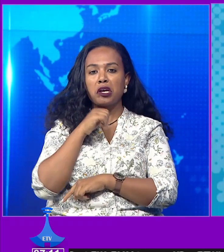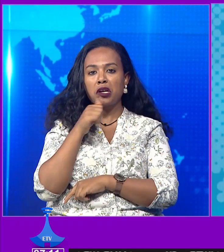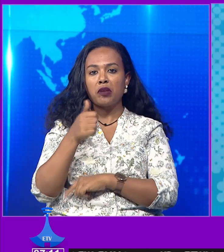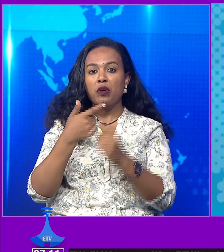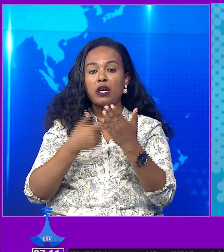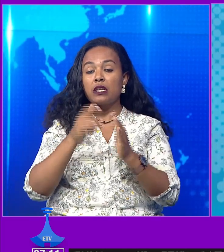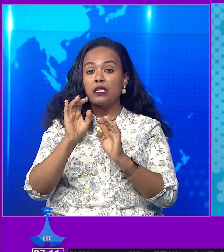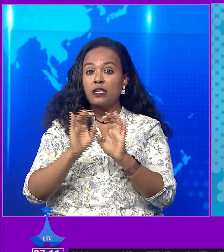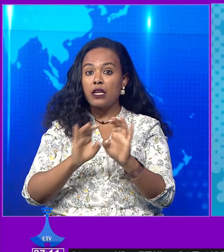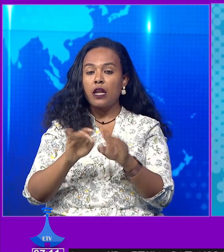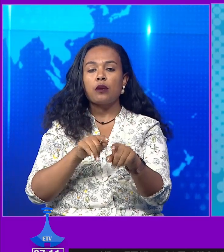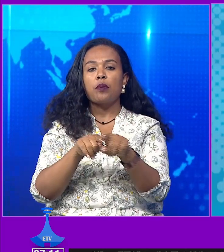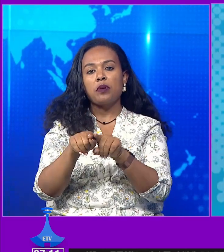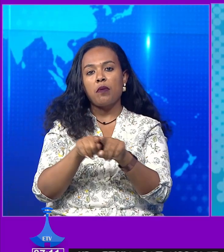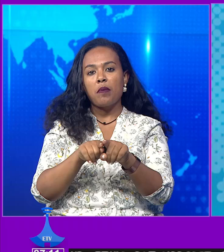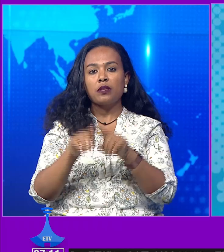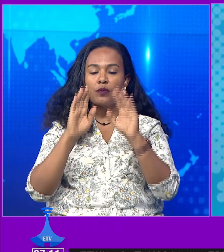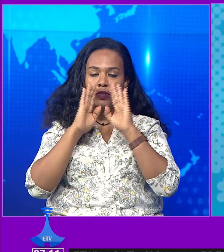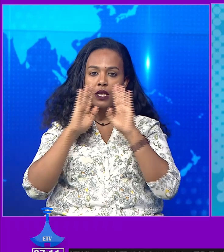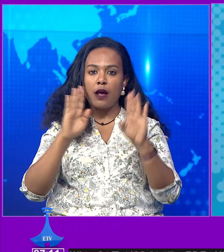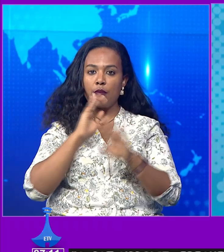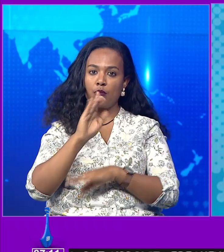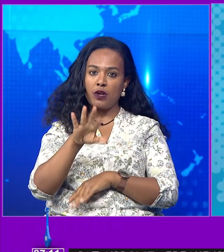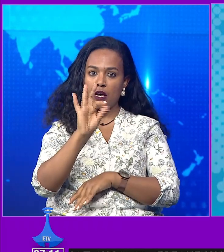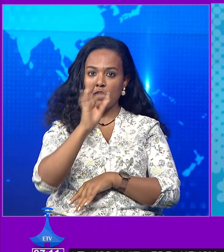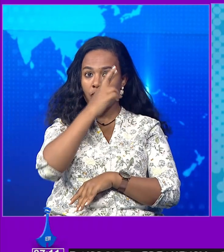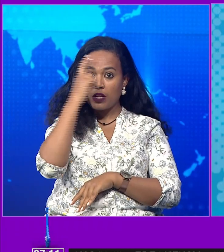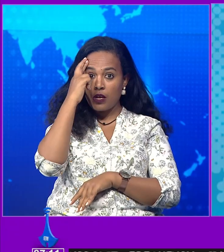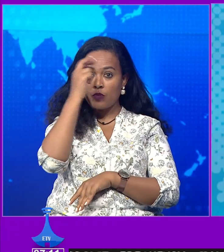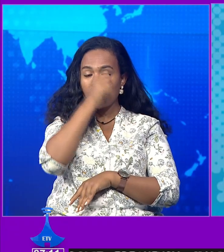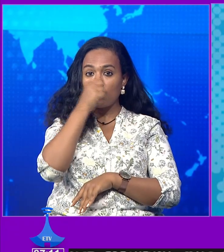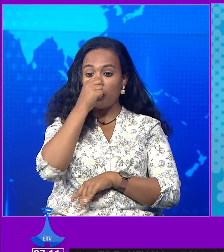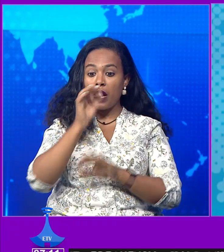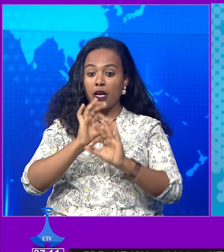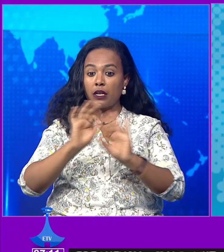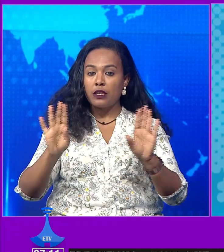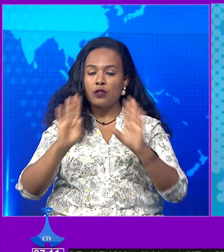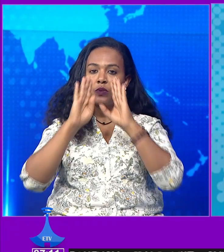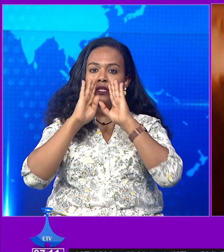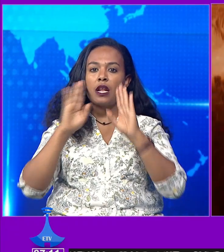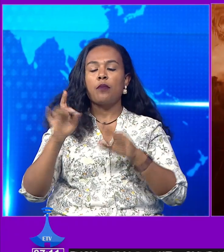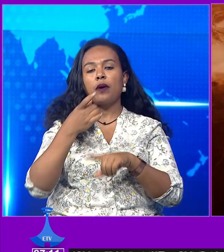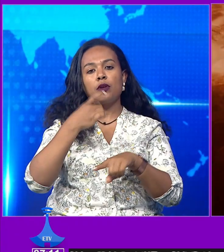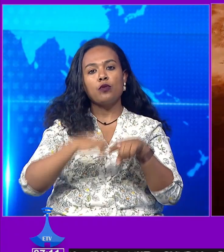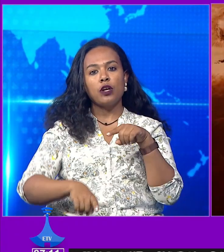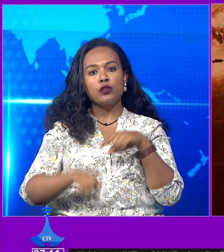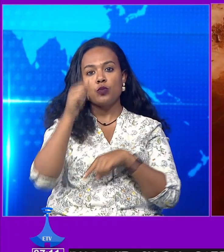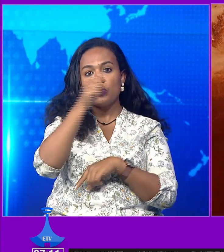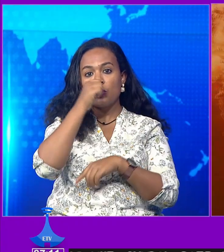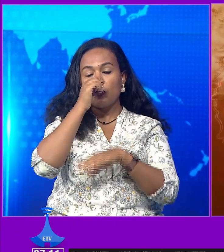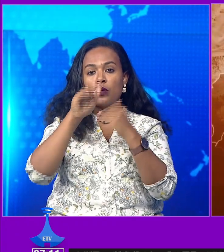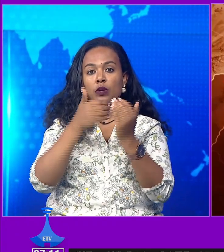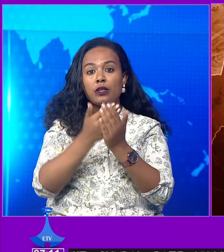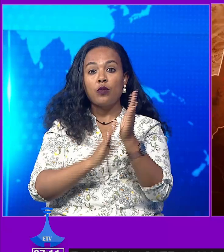ስናደርግ በመግባባት ነው፣ በሰላም ነው የምናገኘው። ምክንያቱም ኢትዮጵያ ያለችበት ቀይ ባህር ሰላማዊ ሊሆንም አይችልም። የኢትዮጵያን ሁለንተናዊ